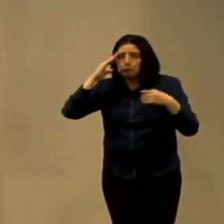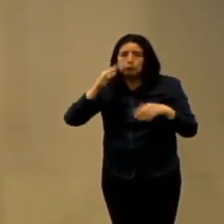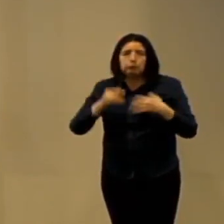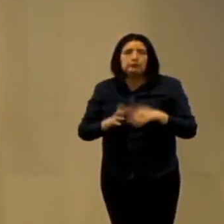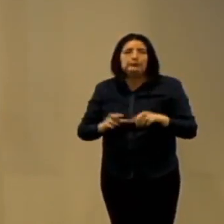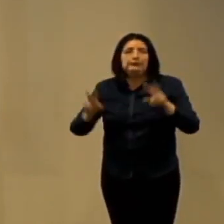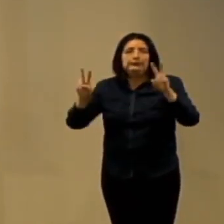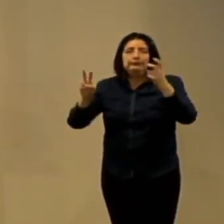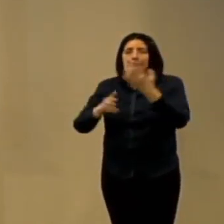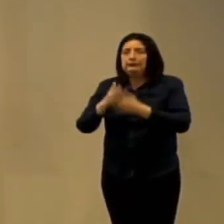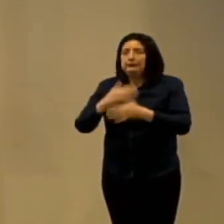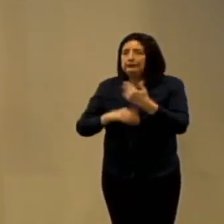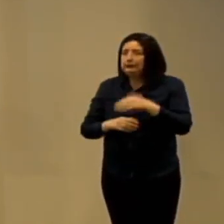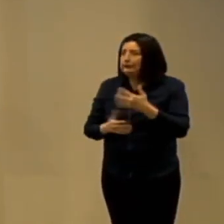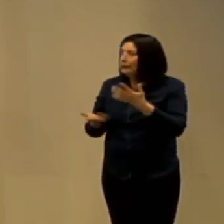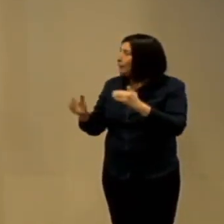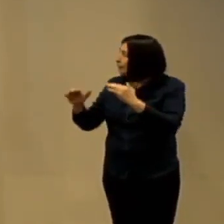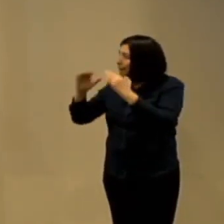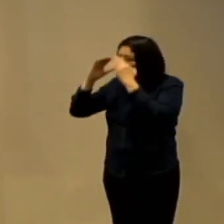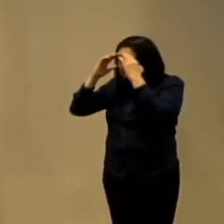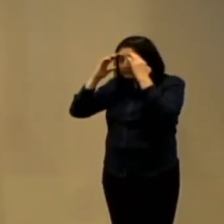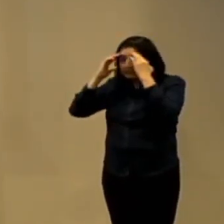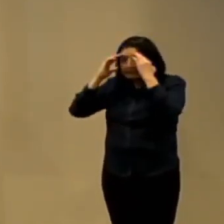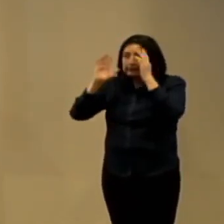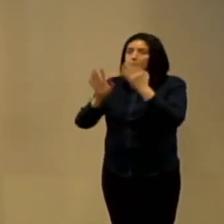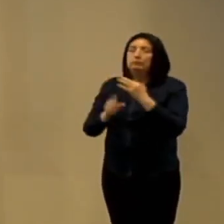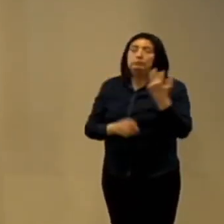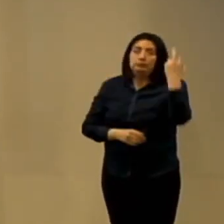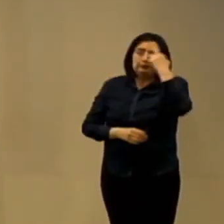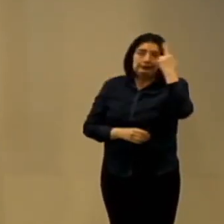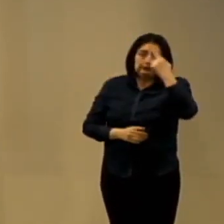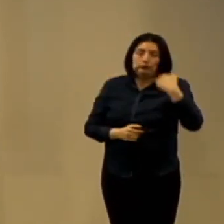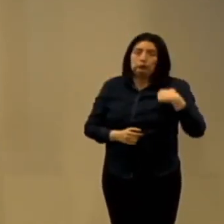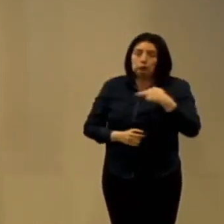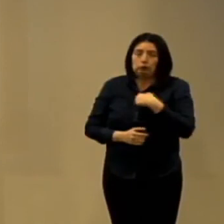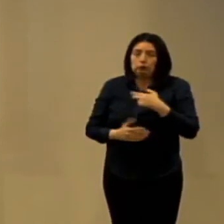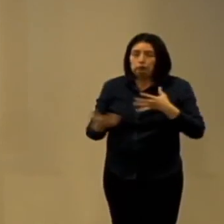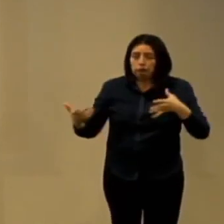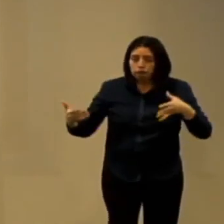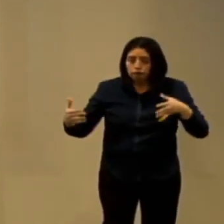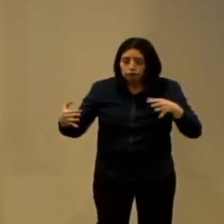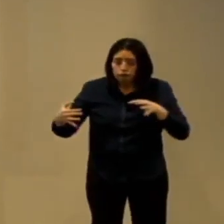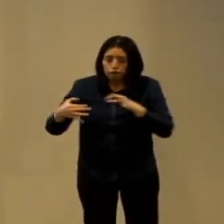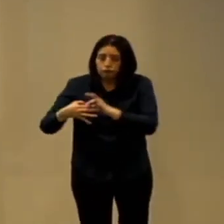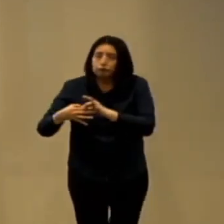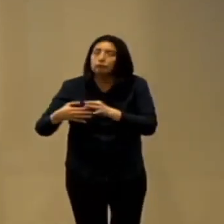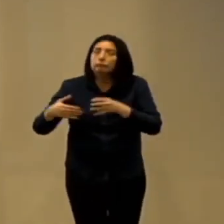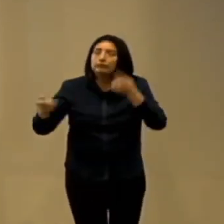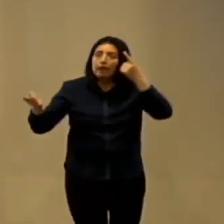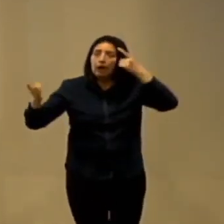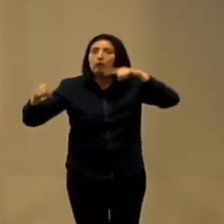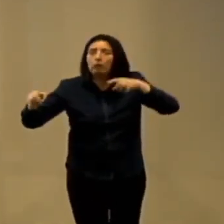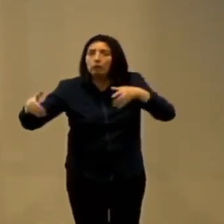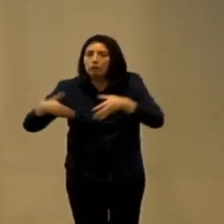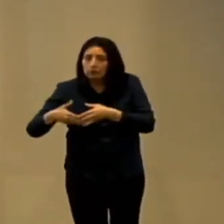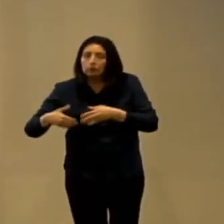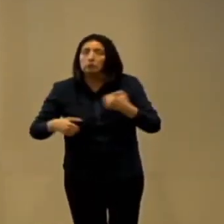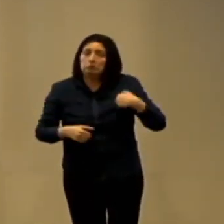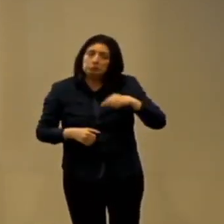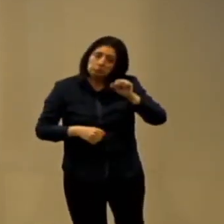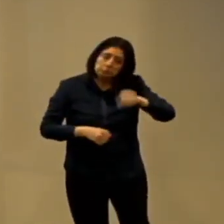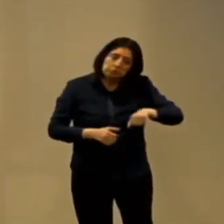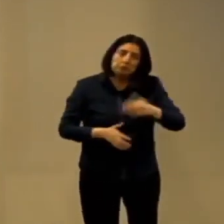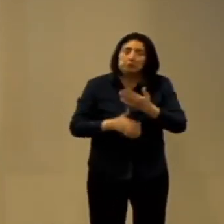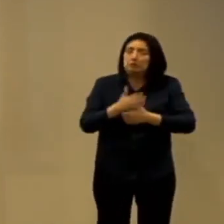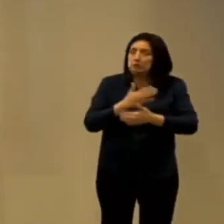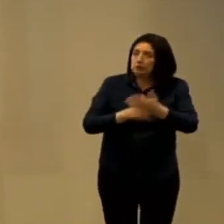de la discapacidad, las neuropsiquiátricas. Por eso nosotros hemos hecho una alianza. Vemos discapacidad, tanto